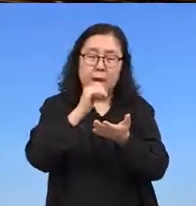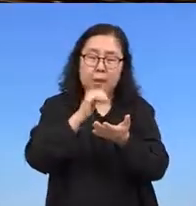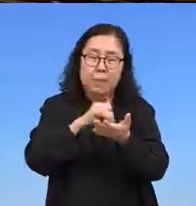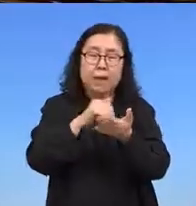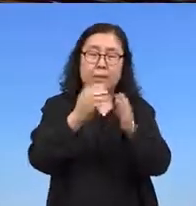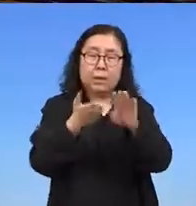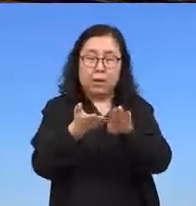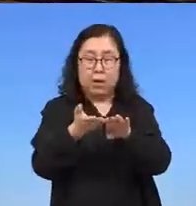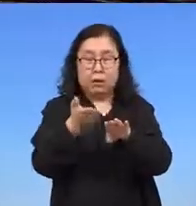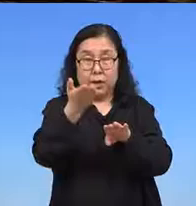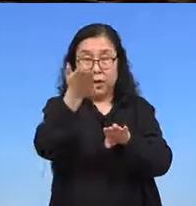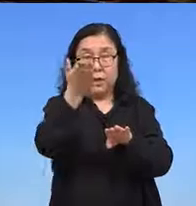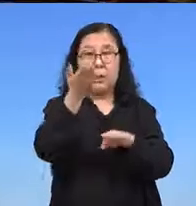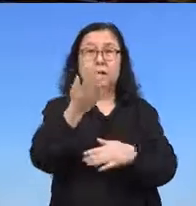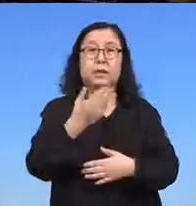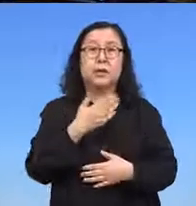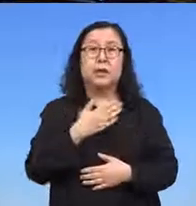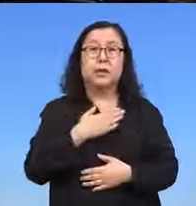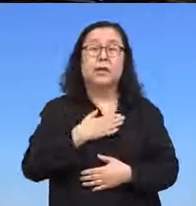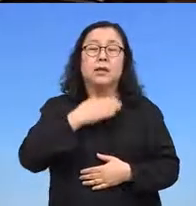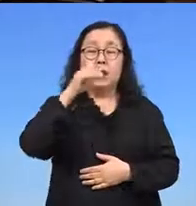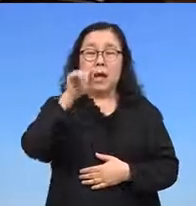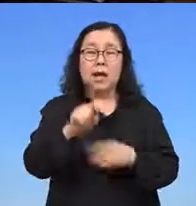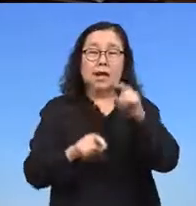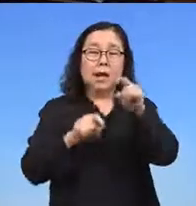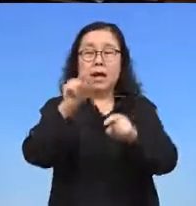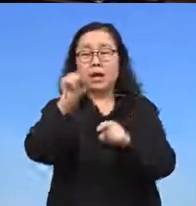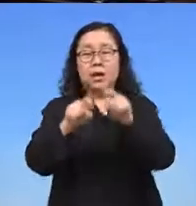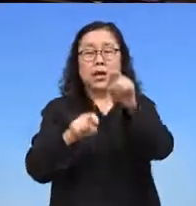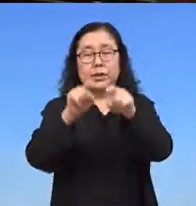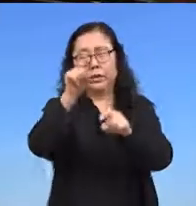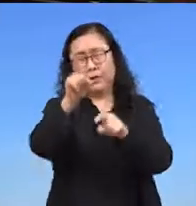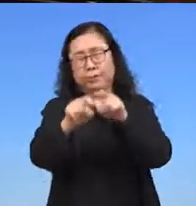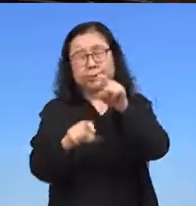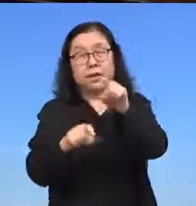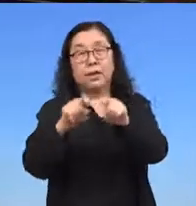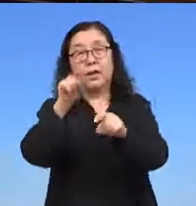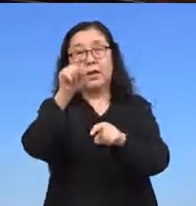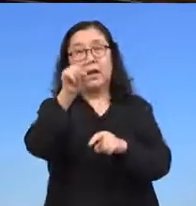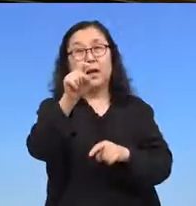반석 위를 내가 걷습니다.